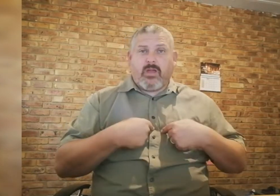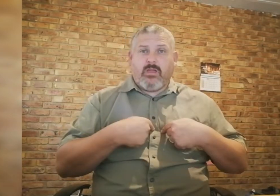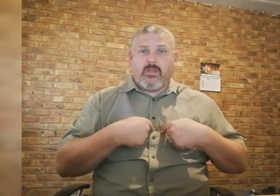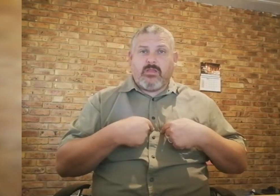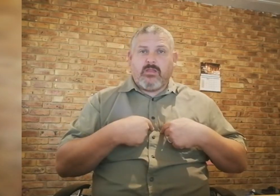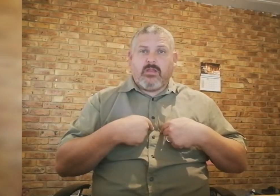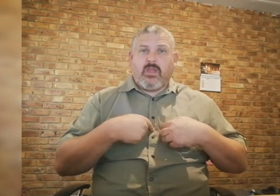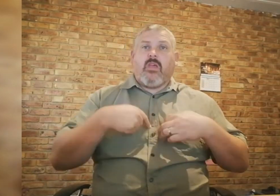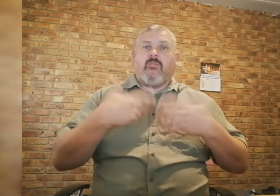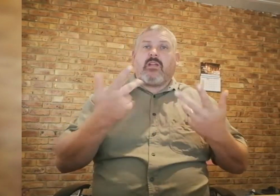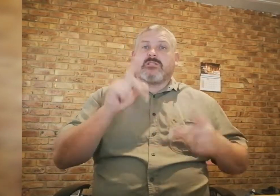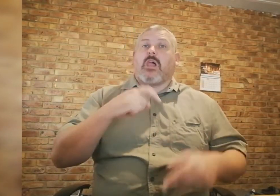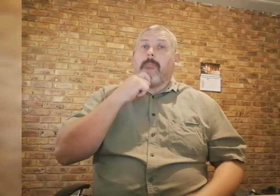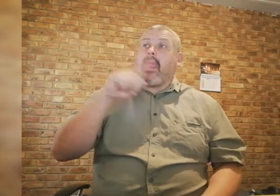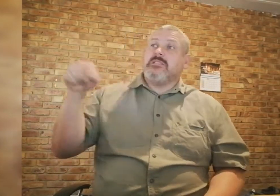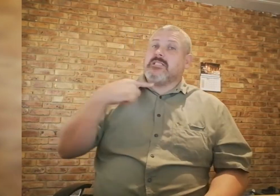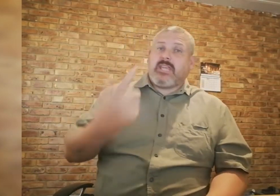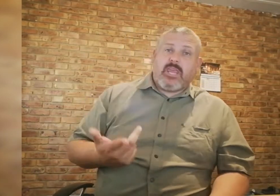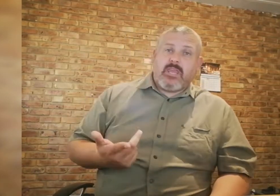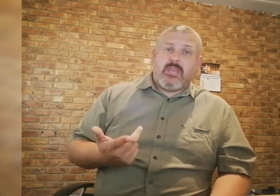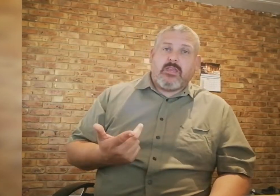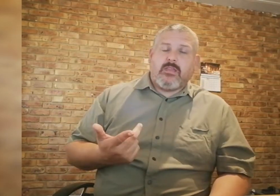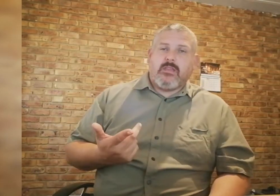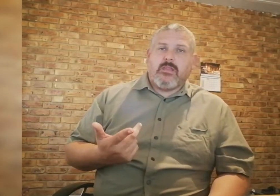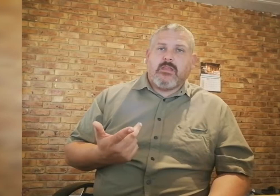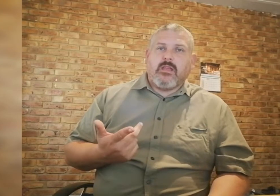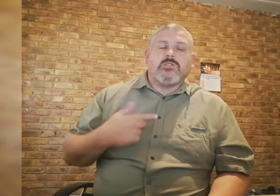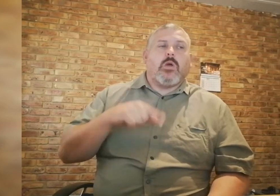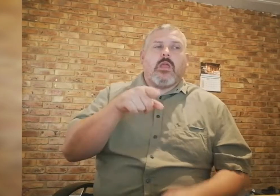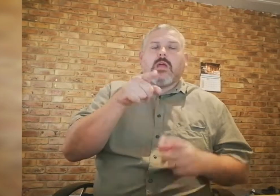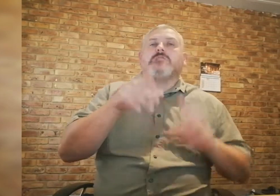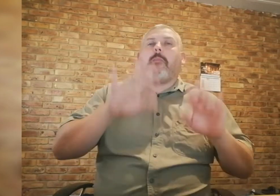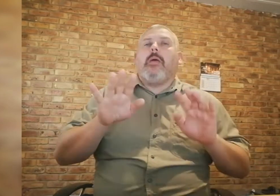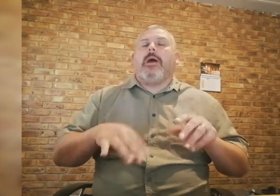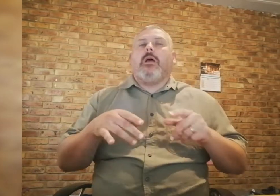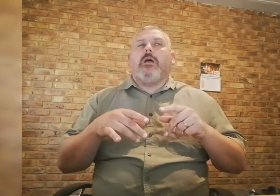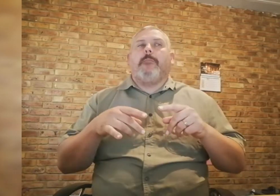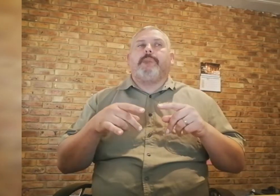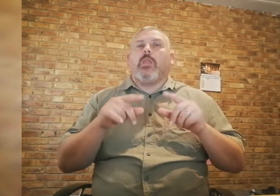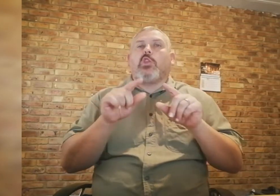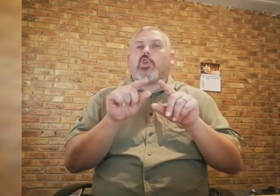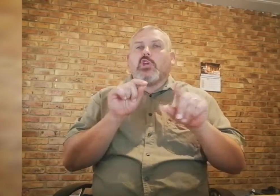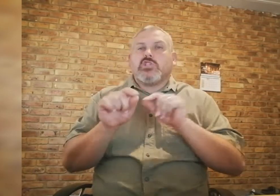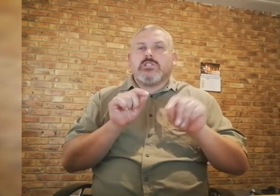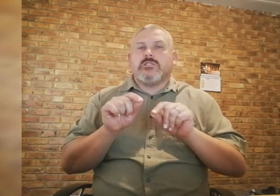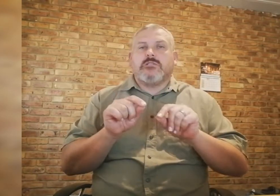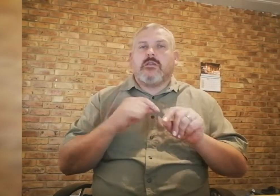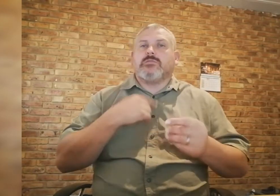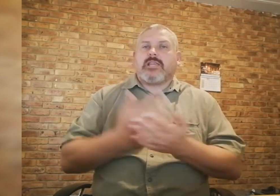aanvaardbaar wat sal mense sê. So, dat is baie keuses. Ons